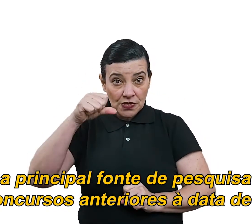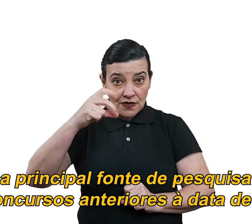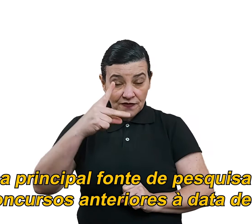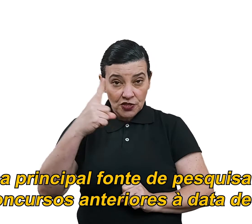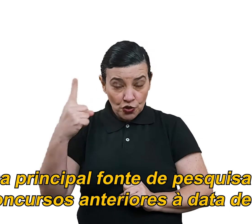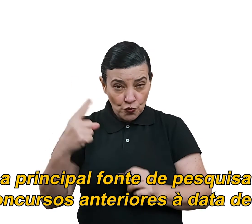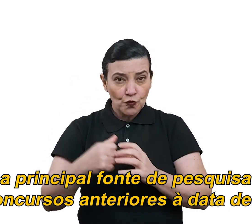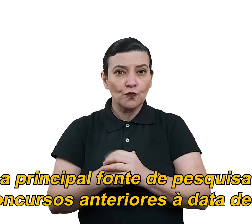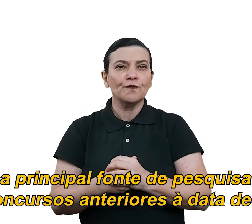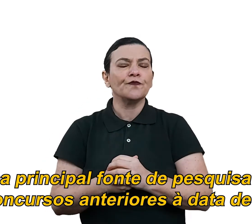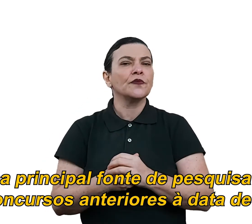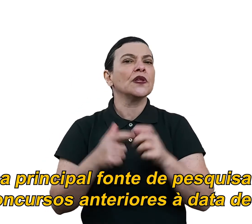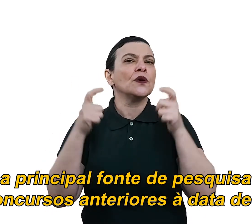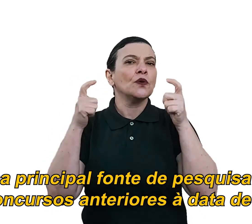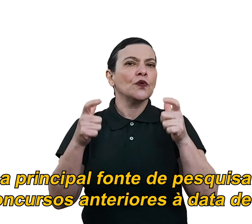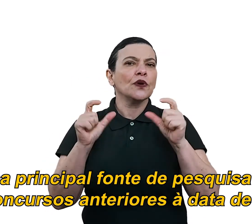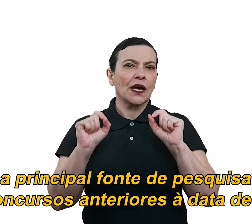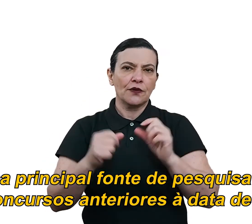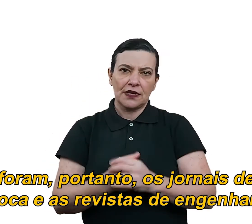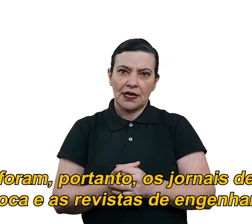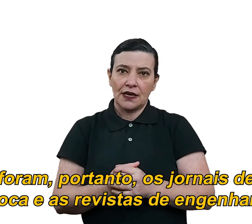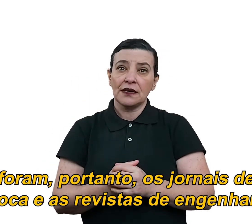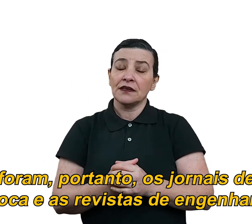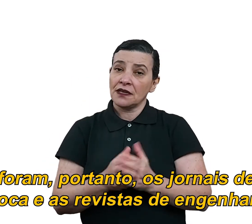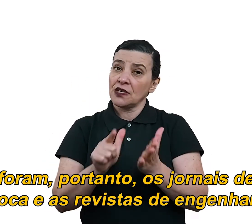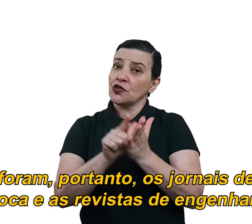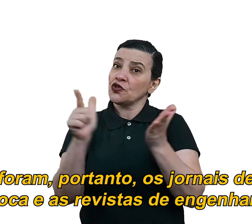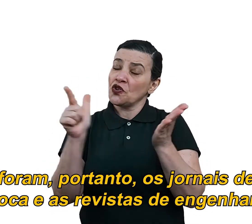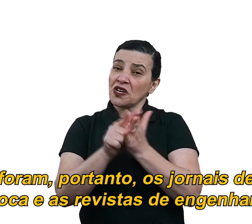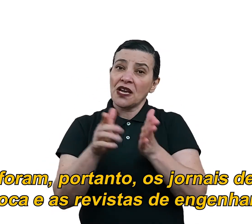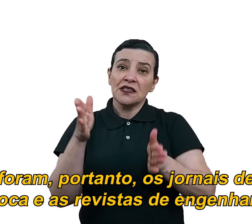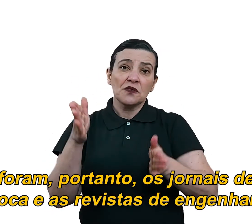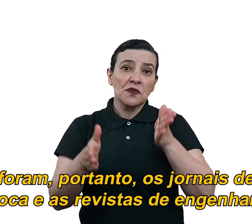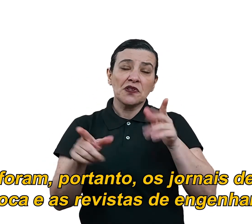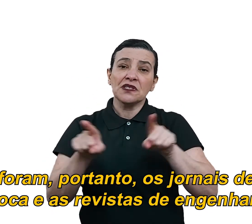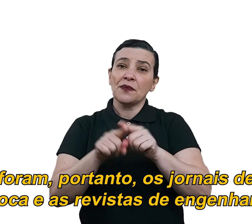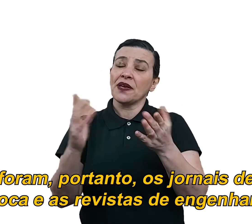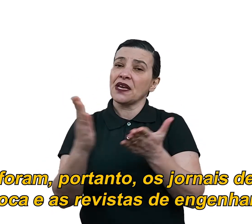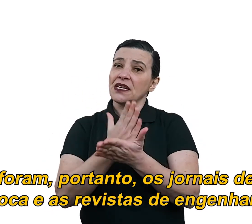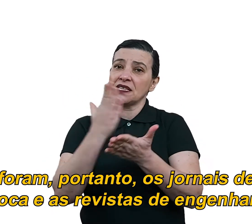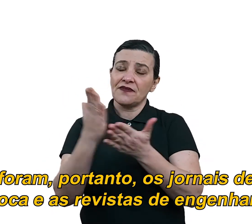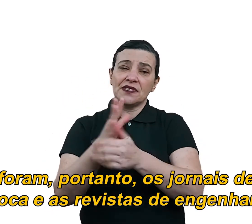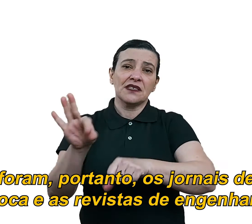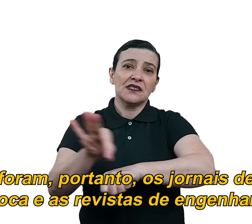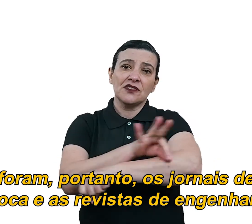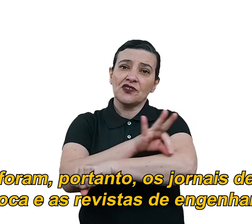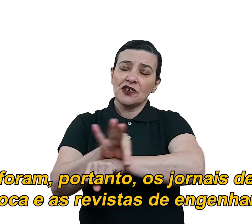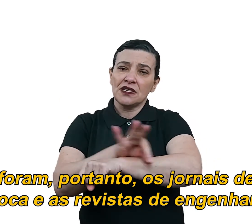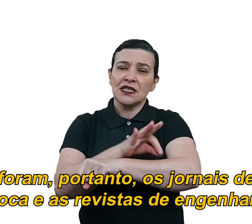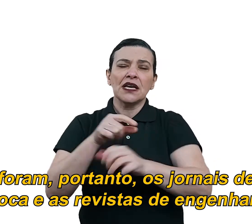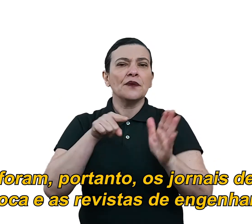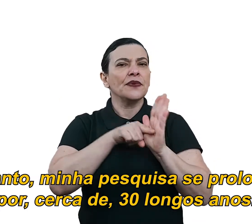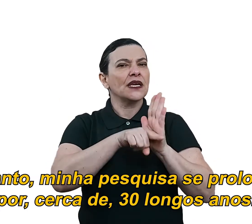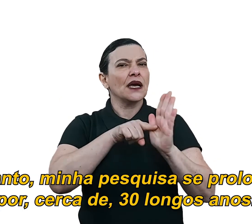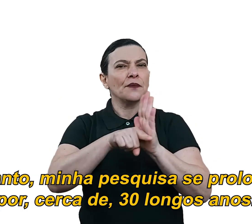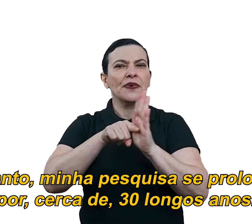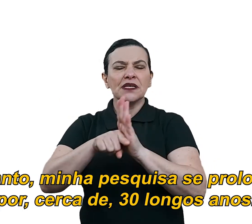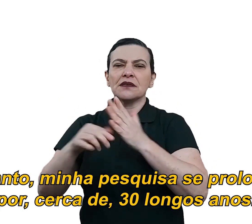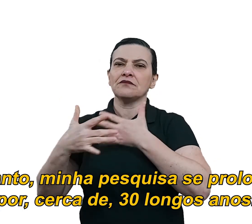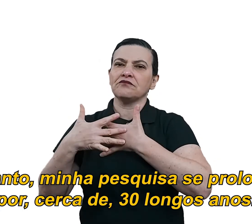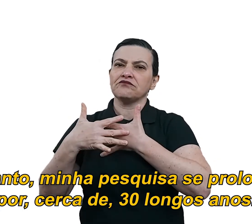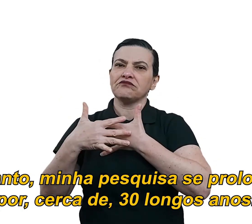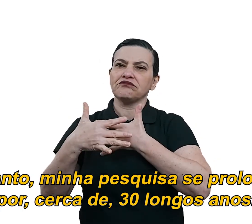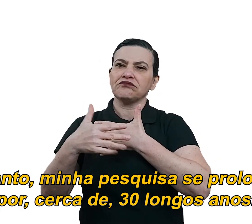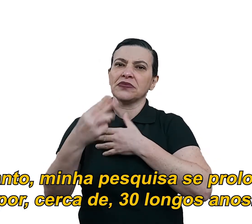concursos anteriores à data de 1921 foram, portanto, os jornais de época e as revistas de engenharia. Portanto,